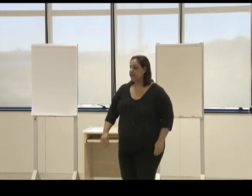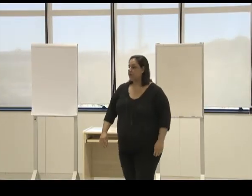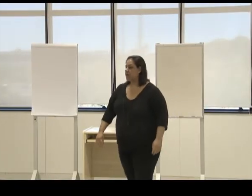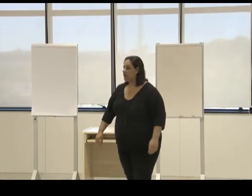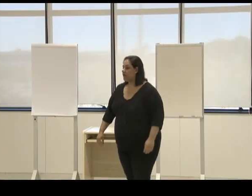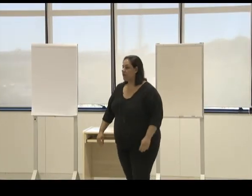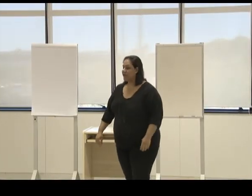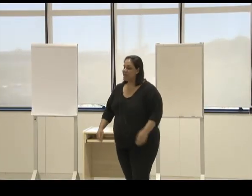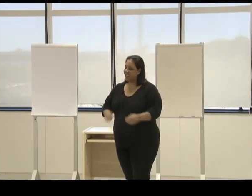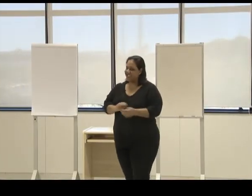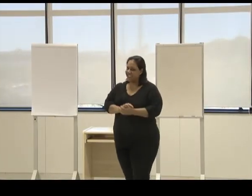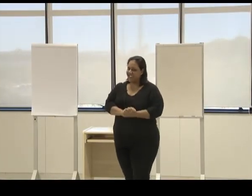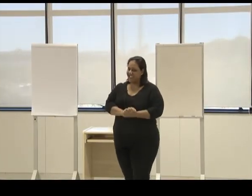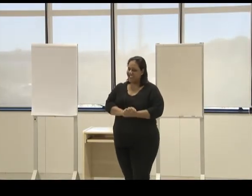Então, bom dia!